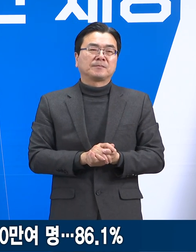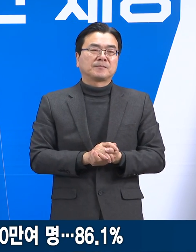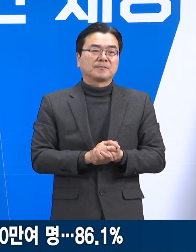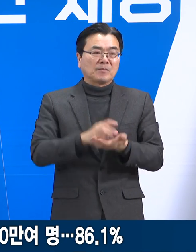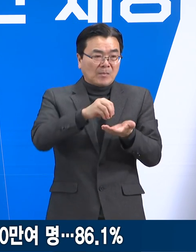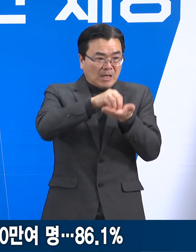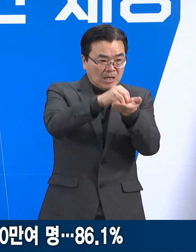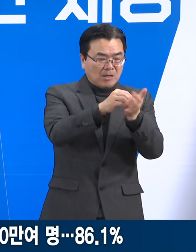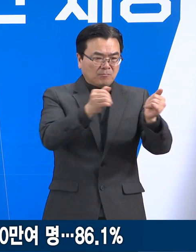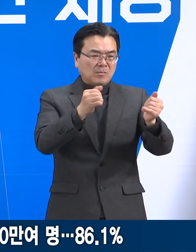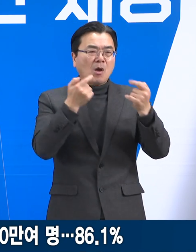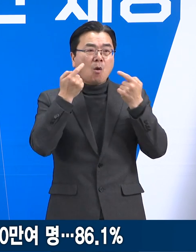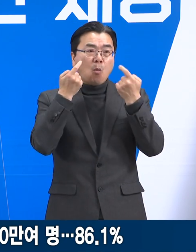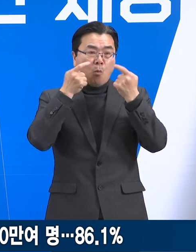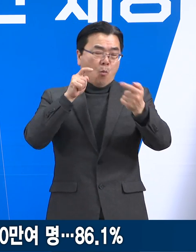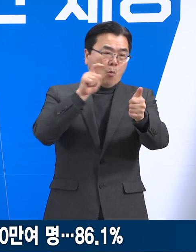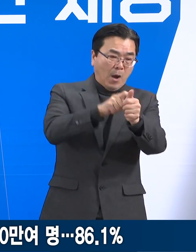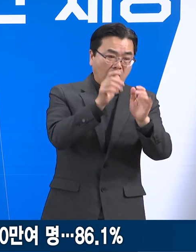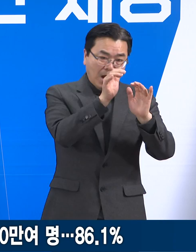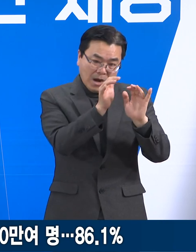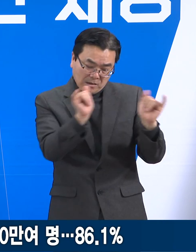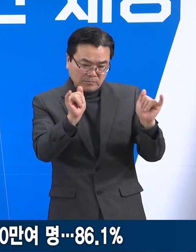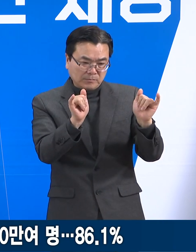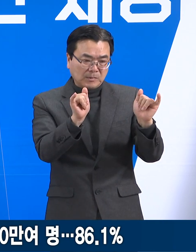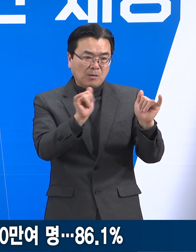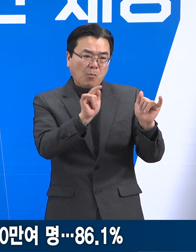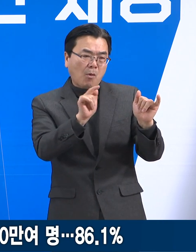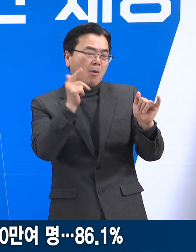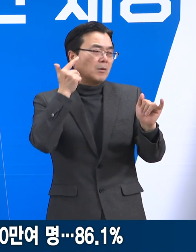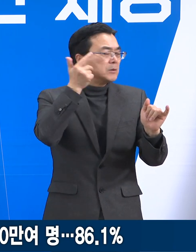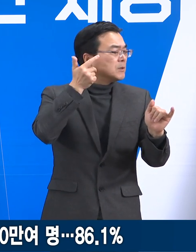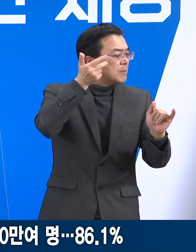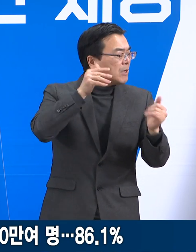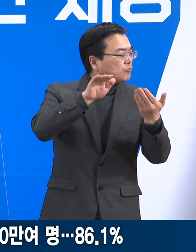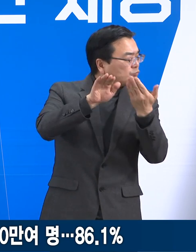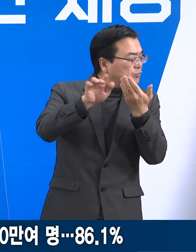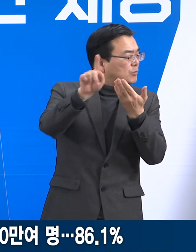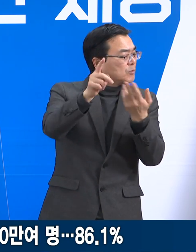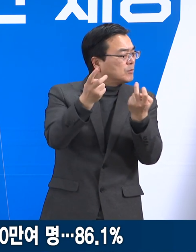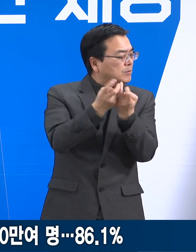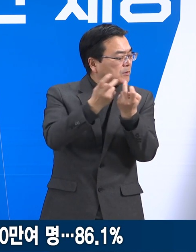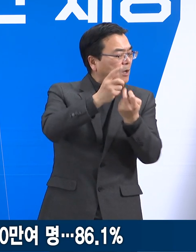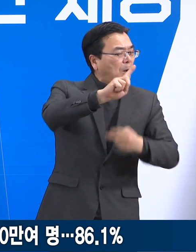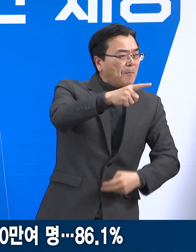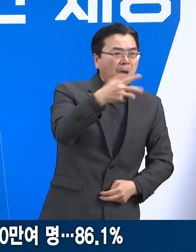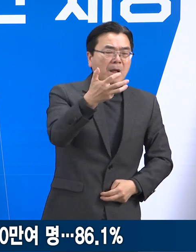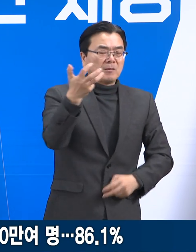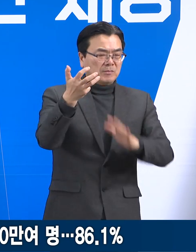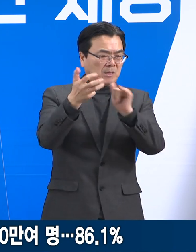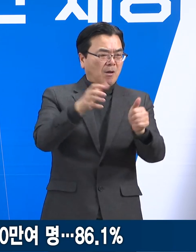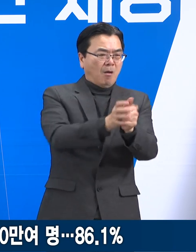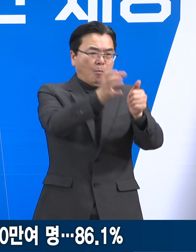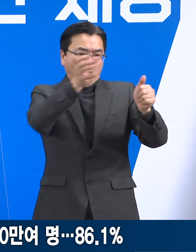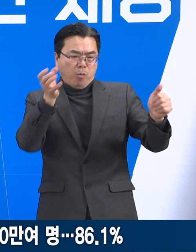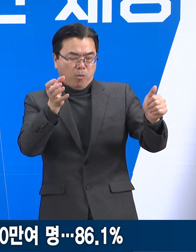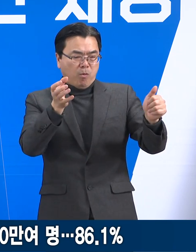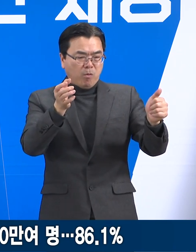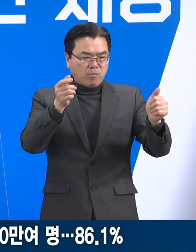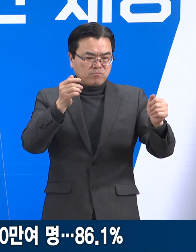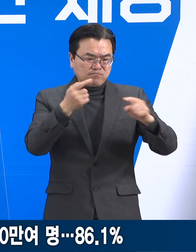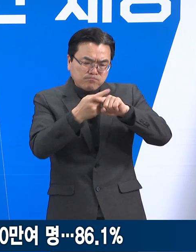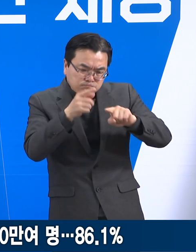입소자 확진자 중 확진 후 7-8일이 지난 183명의 격리 해제 현황을 분석한